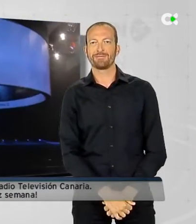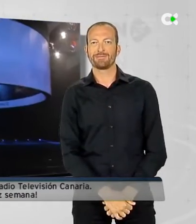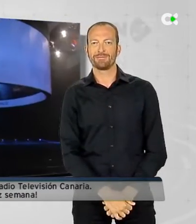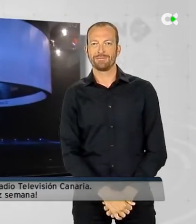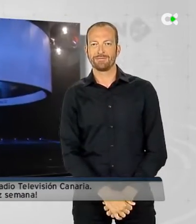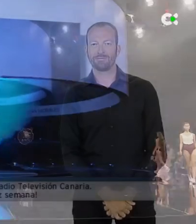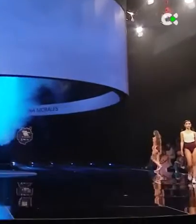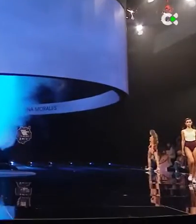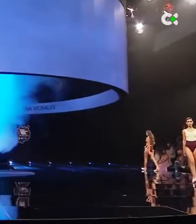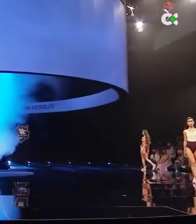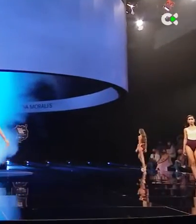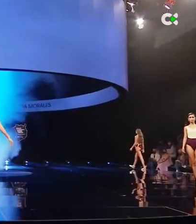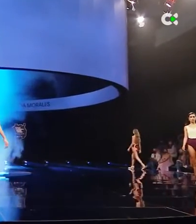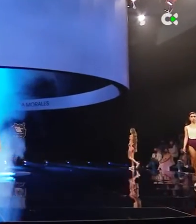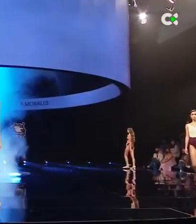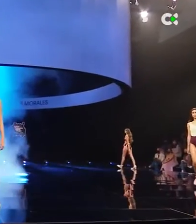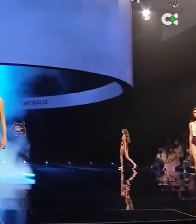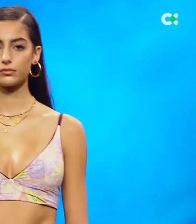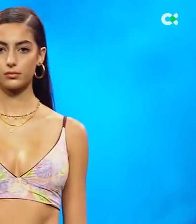no comb, ain't got no